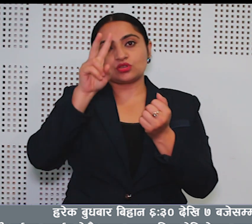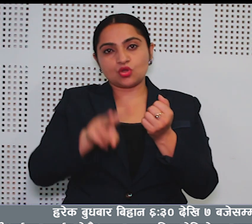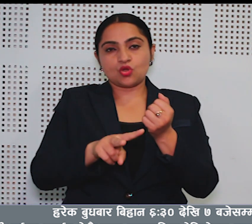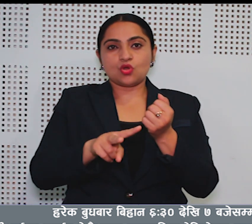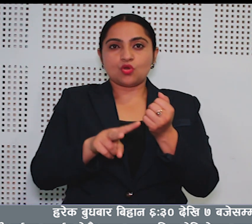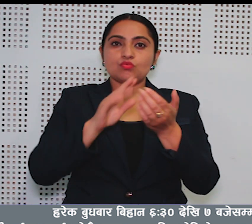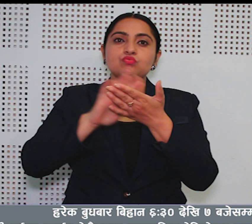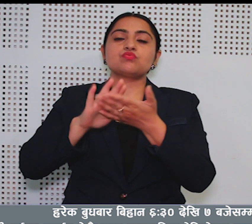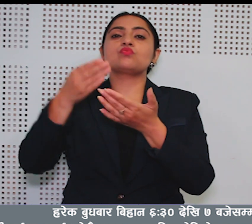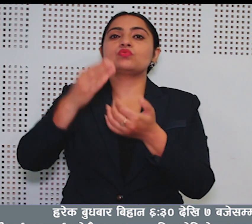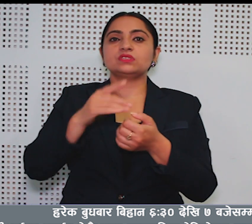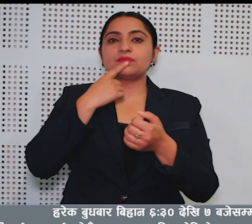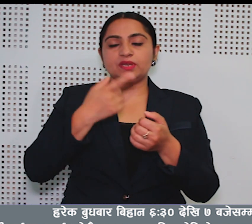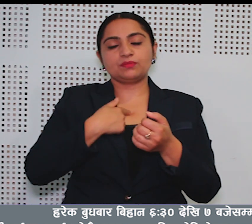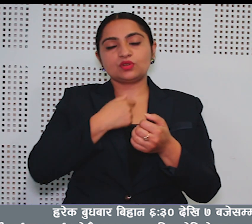हुँदै जान्छ भन्ने चाहिँ मलाई विश्वास लाग्छ।